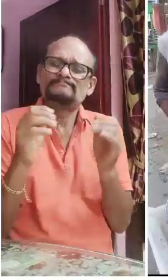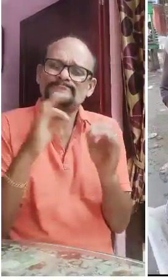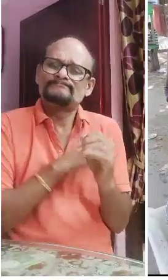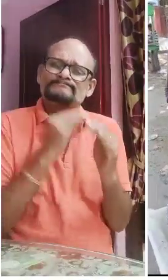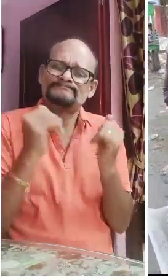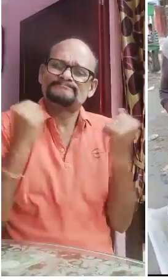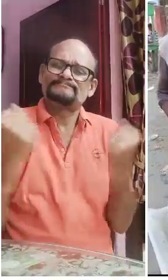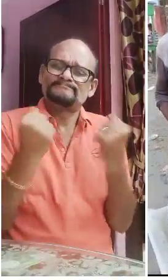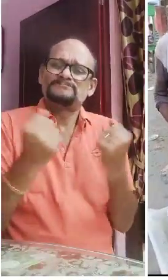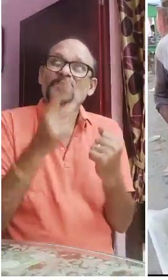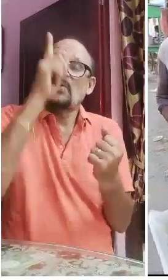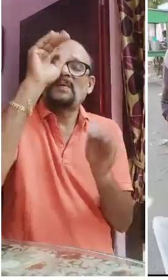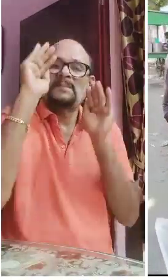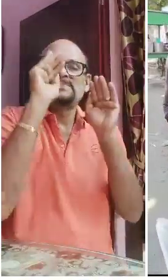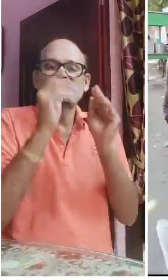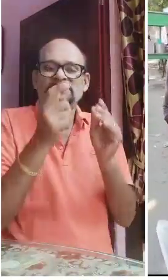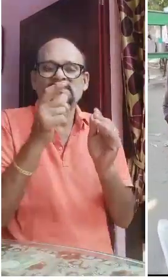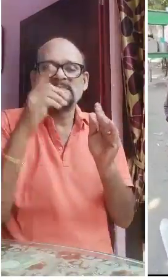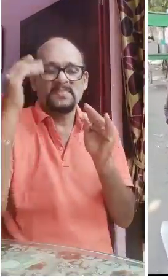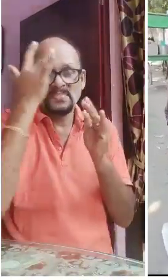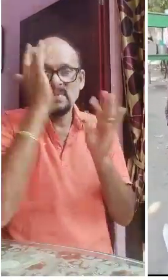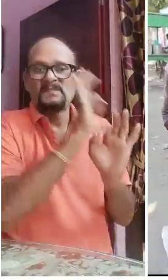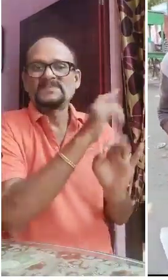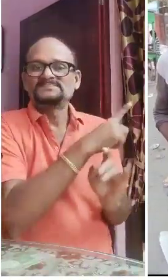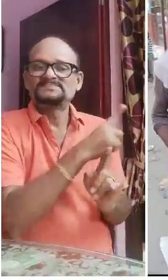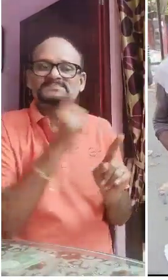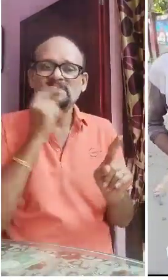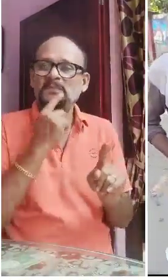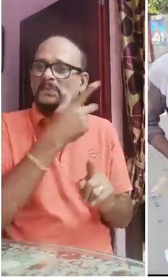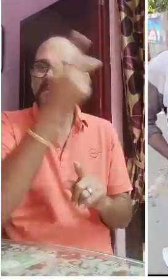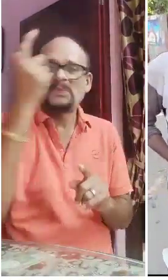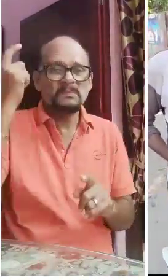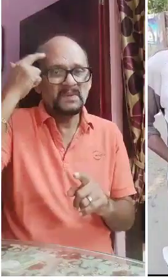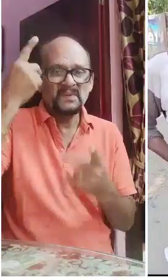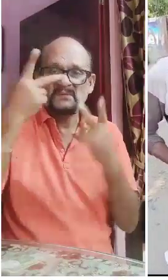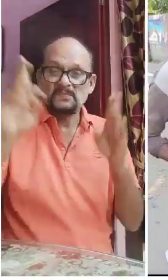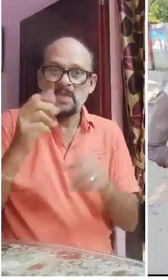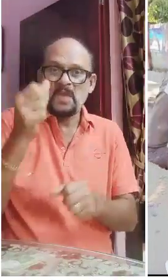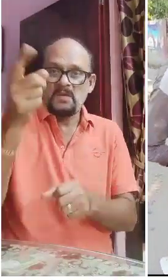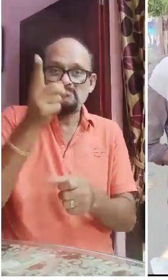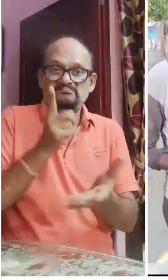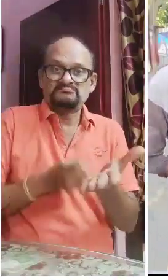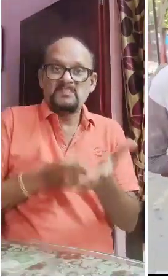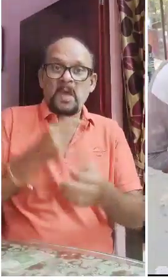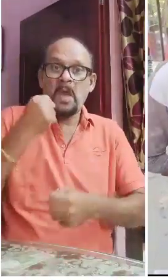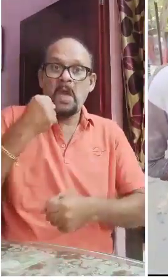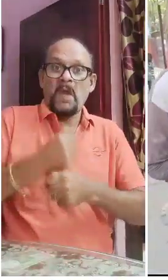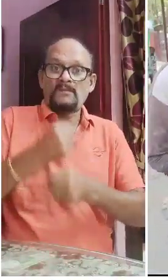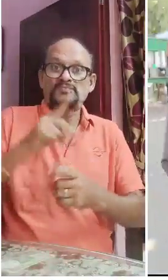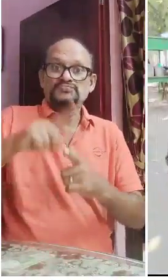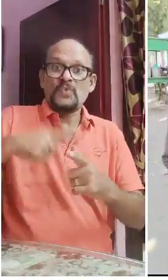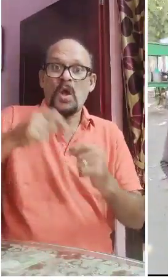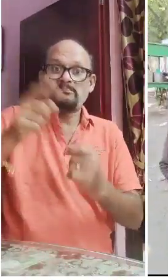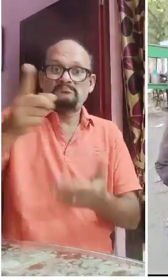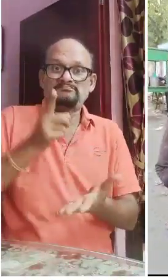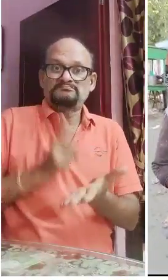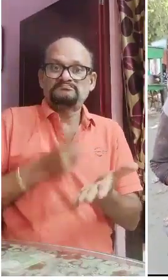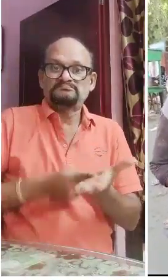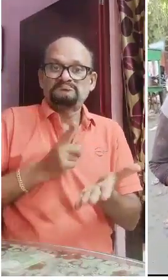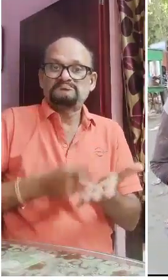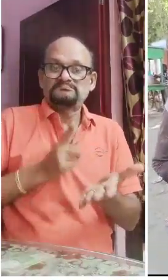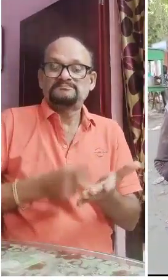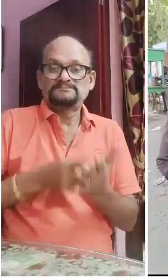लीली 40 ही निख्खा है जाचा उमर पूछ रहा हूं उमर